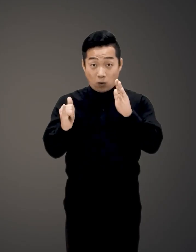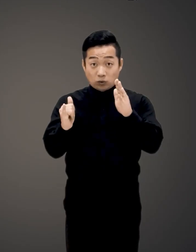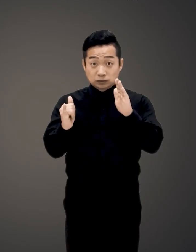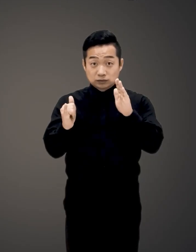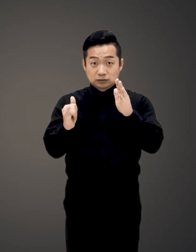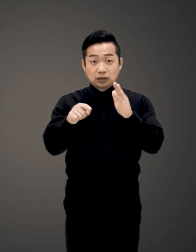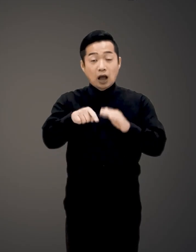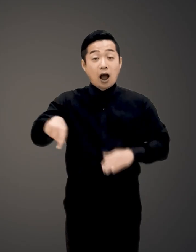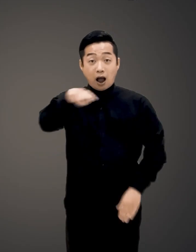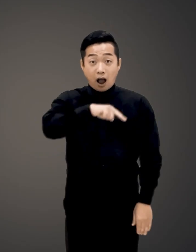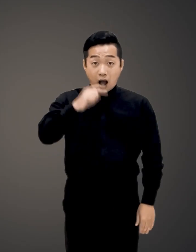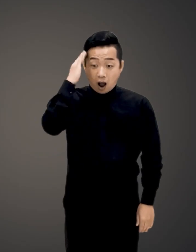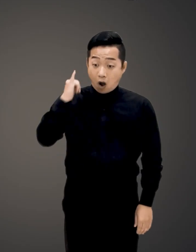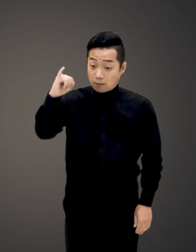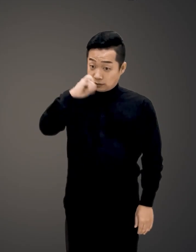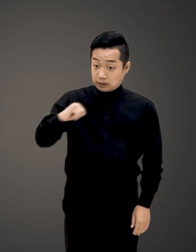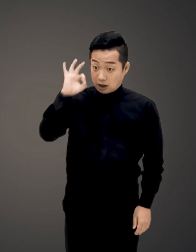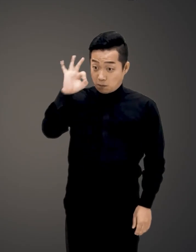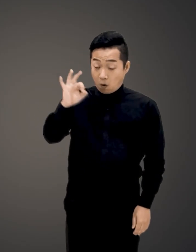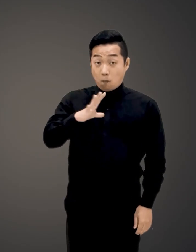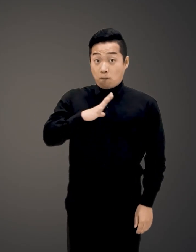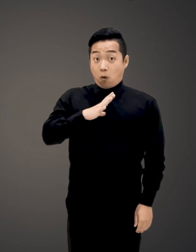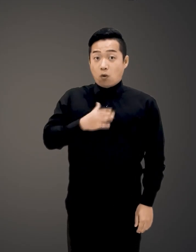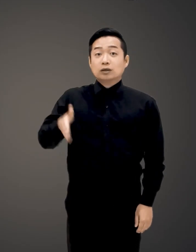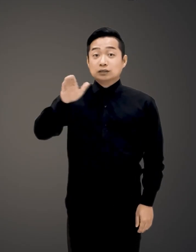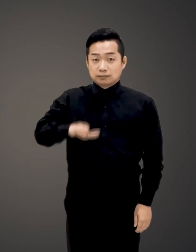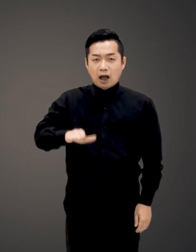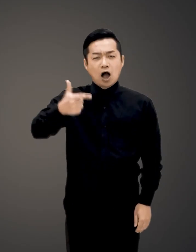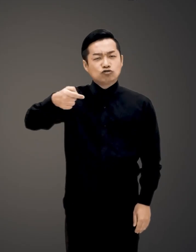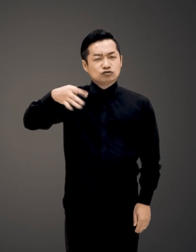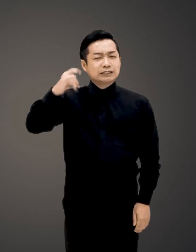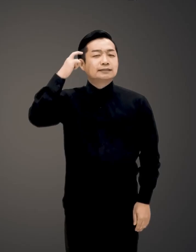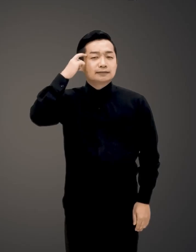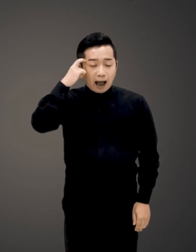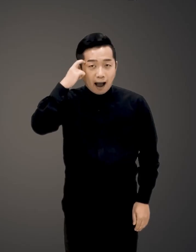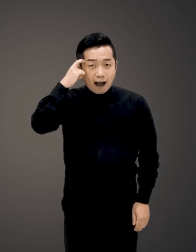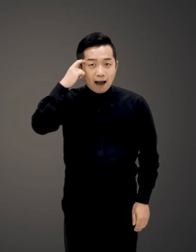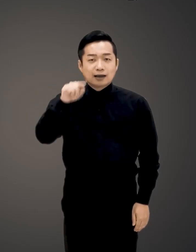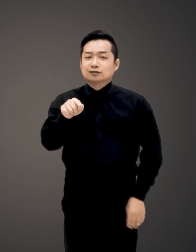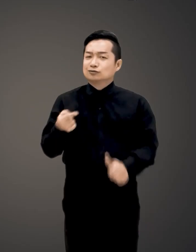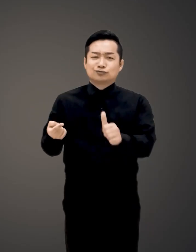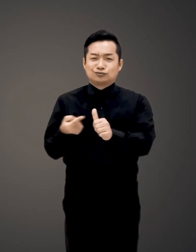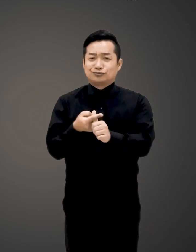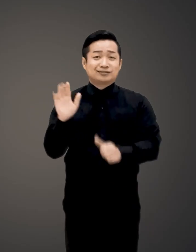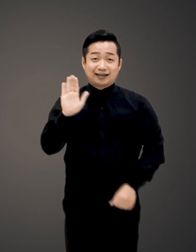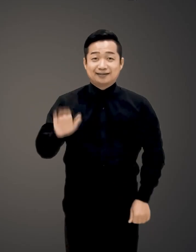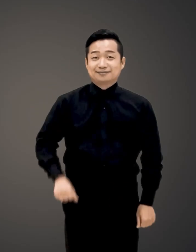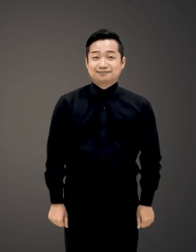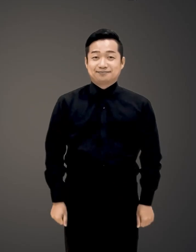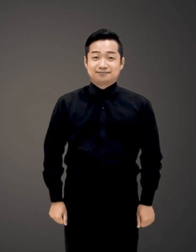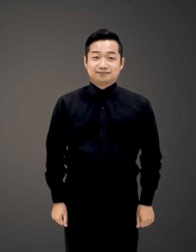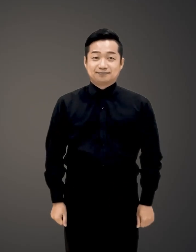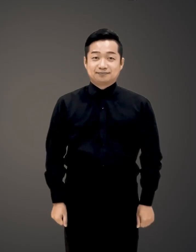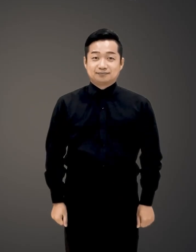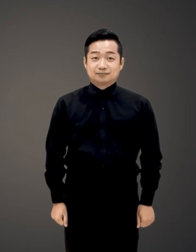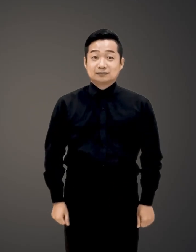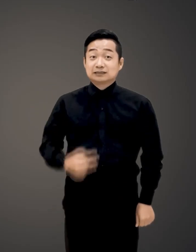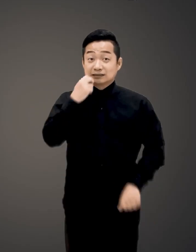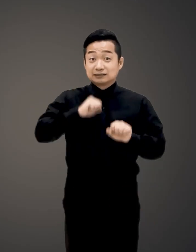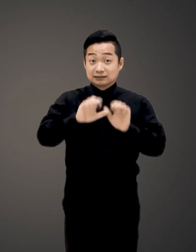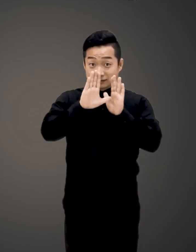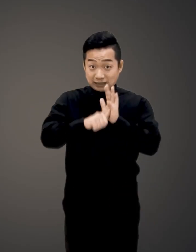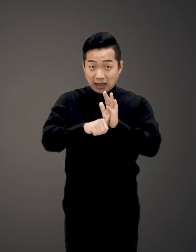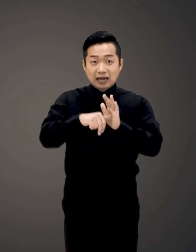가족들은 거미를 발견하고 놀랐지만 이내 다시 누리를 생각하며 해치지는 않았다.